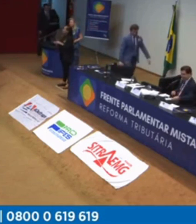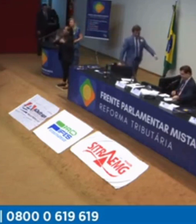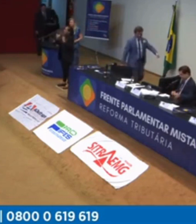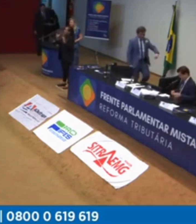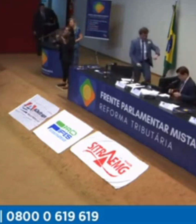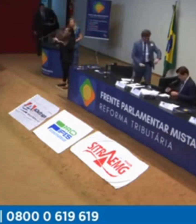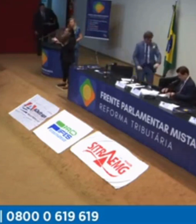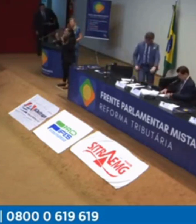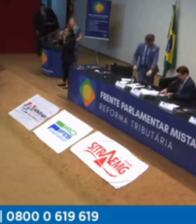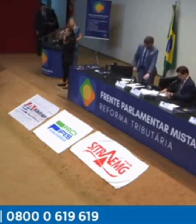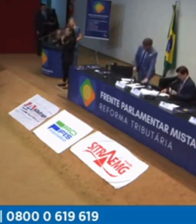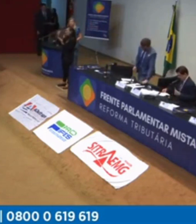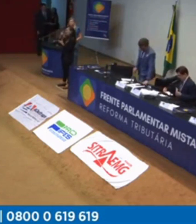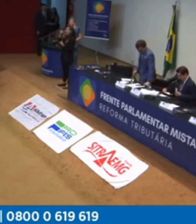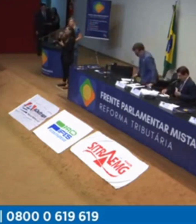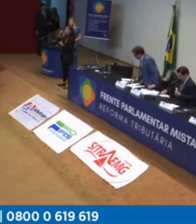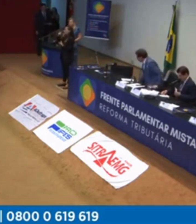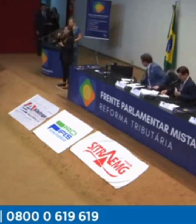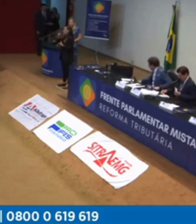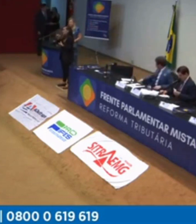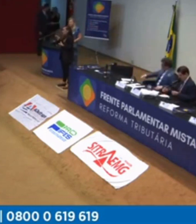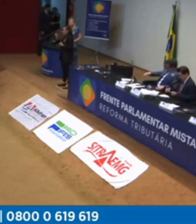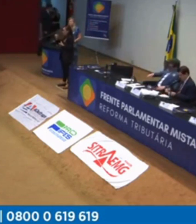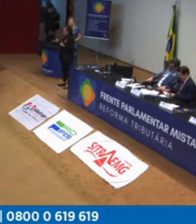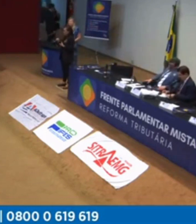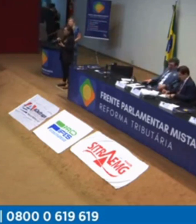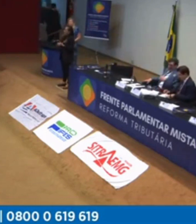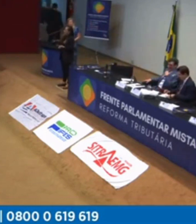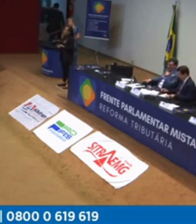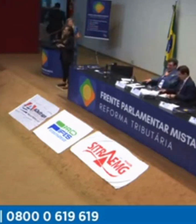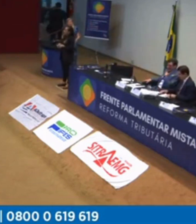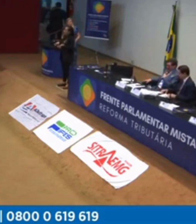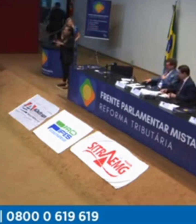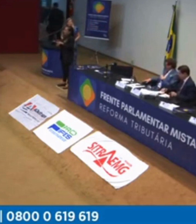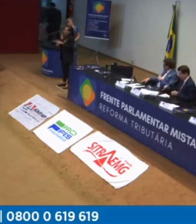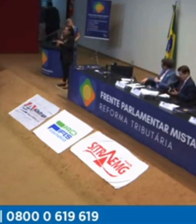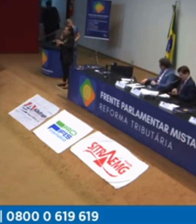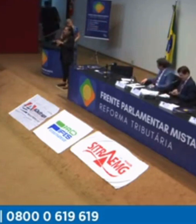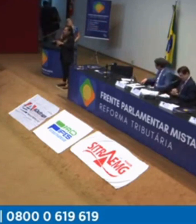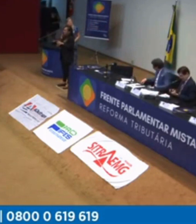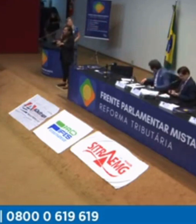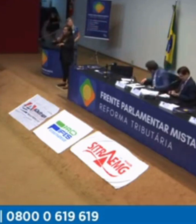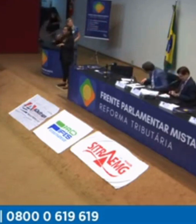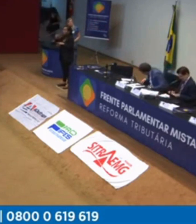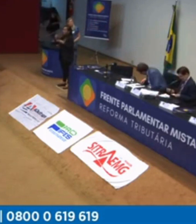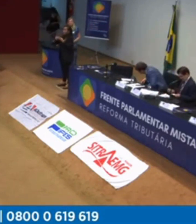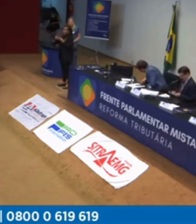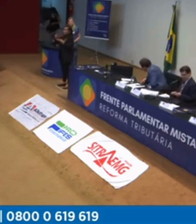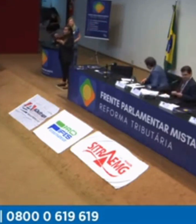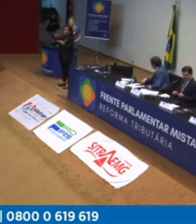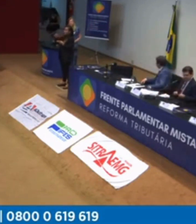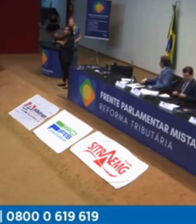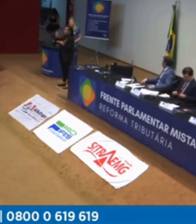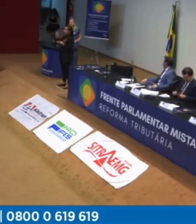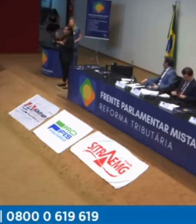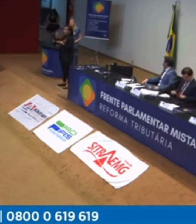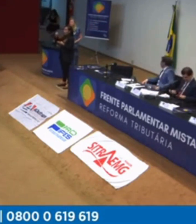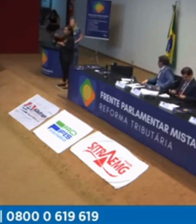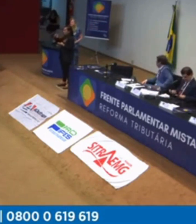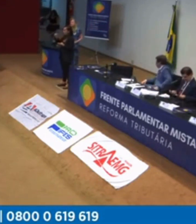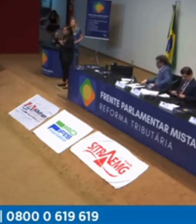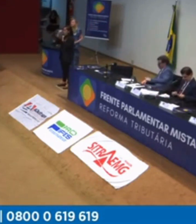Bom, muito grata, deputado Mauro Benevides, também Reginaldo Lopes, muito grata por